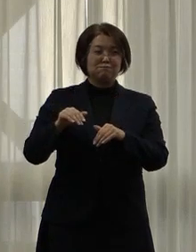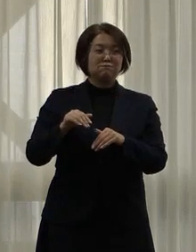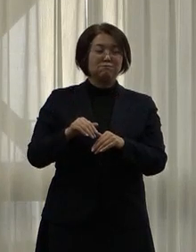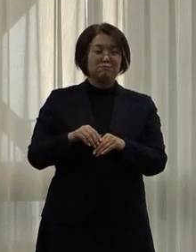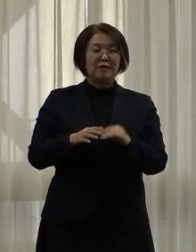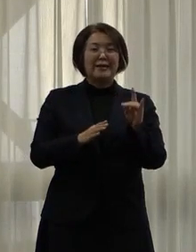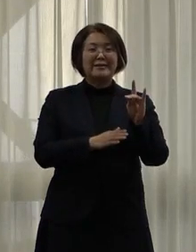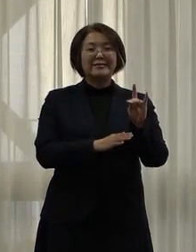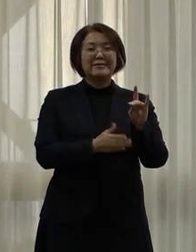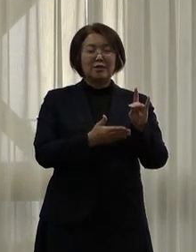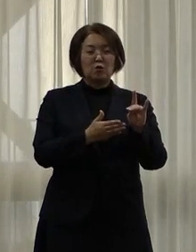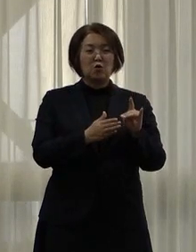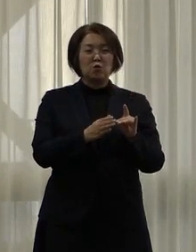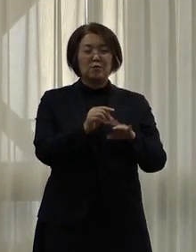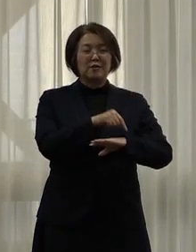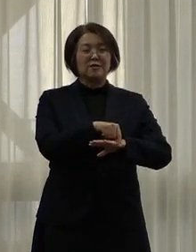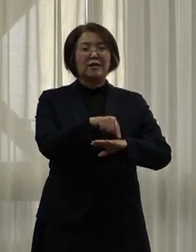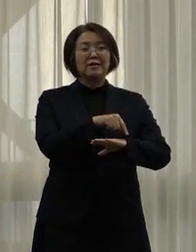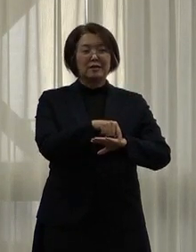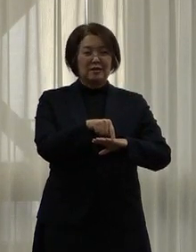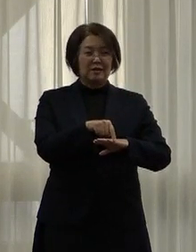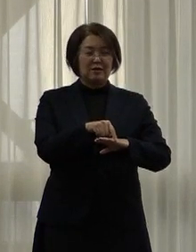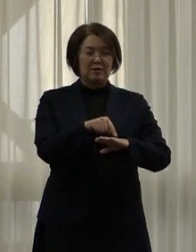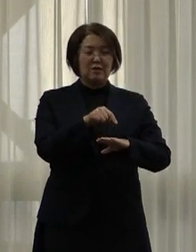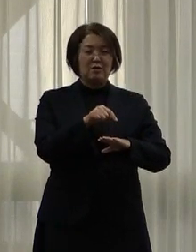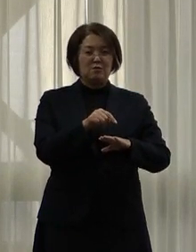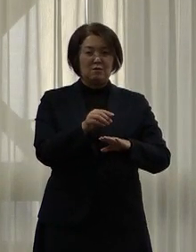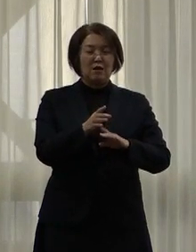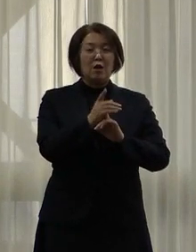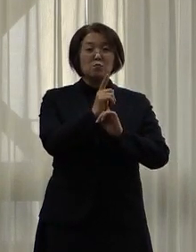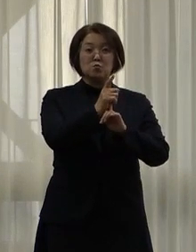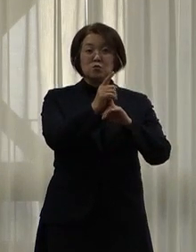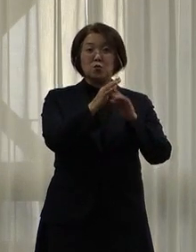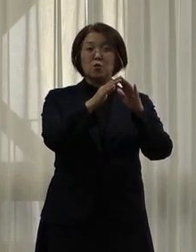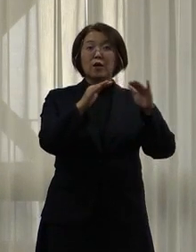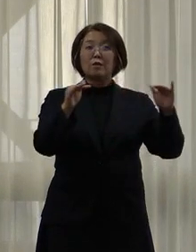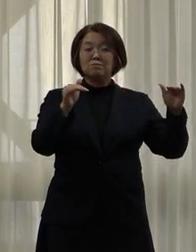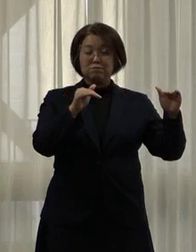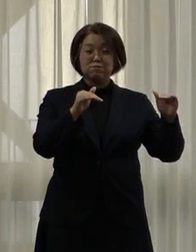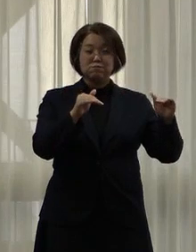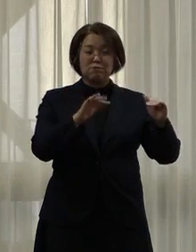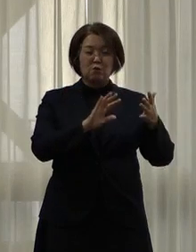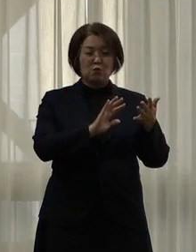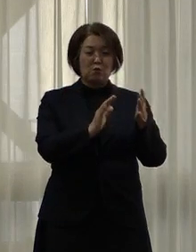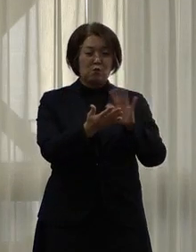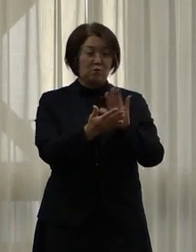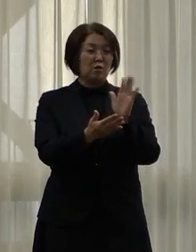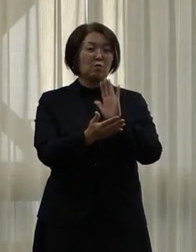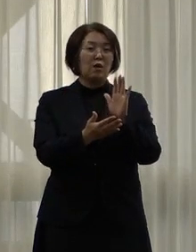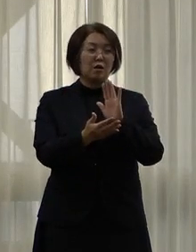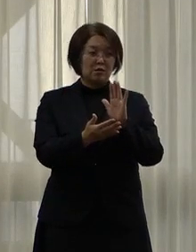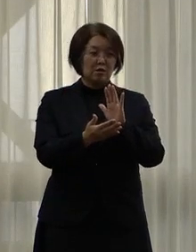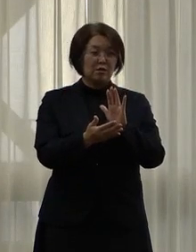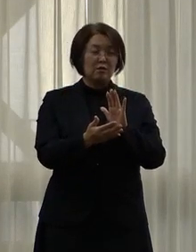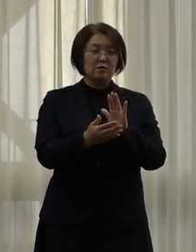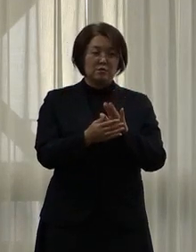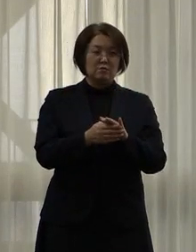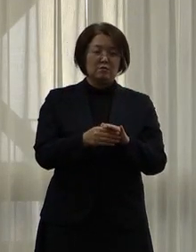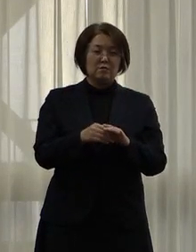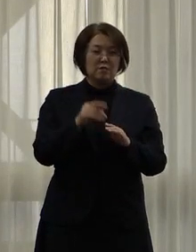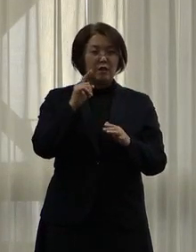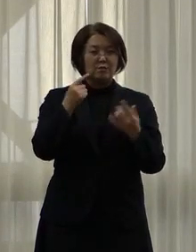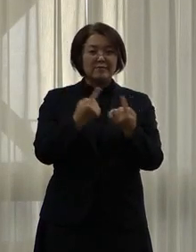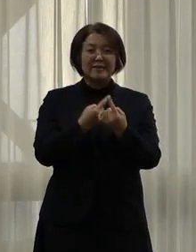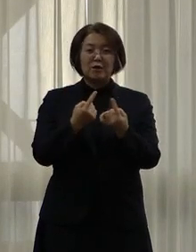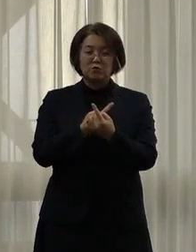基本設定を、武道館の場合は基本的には大幅に変更はせずに、外壁等々 の、 見直